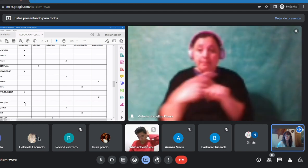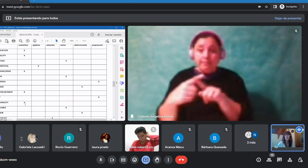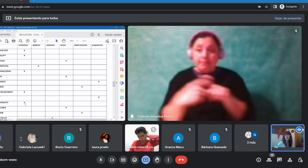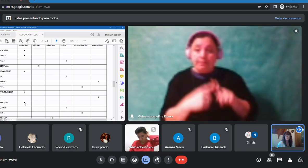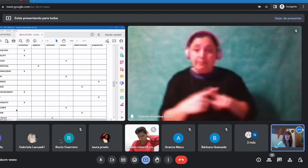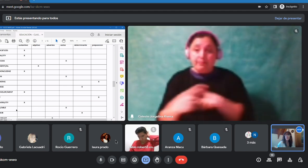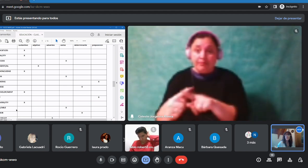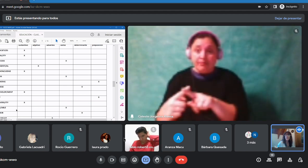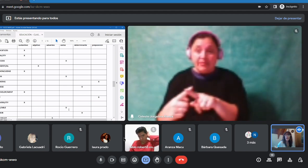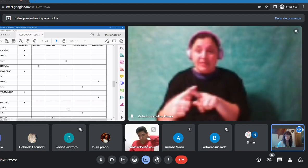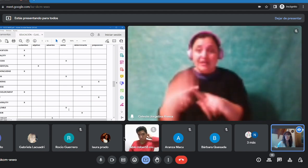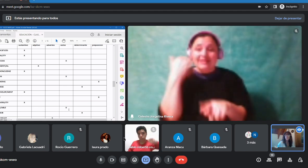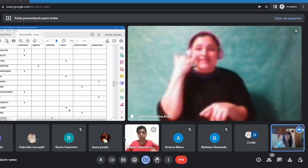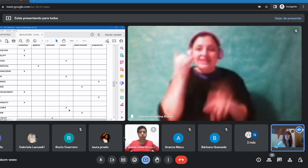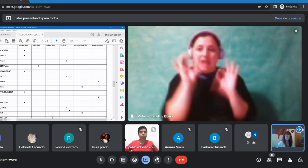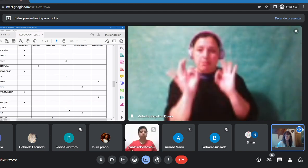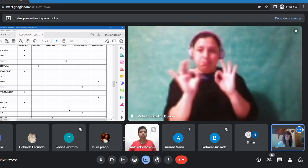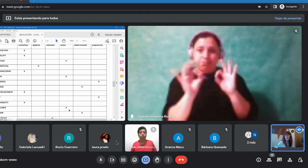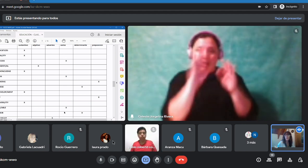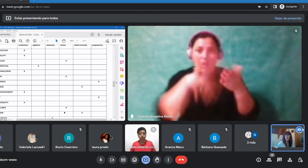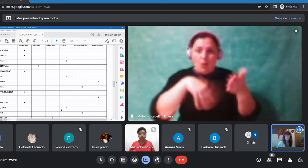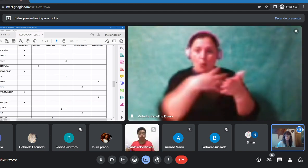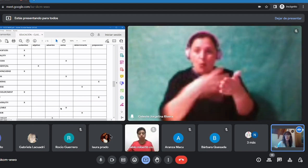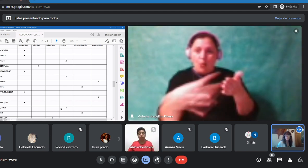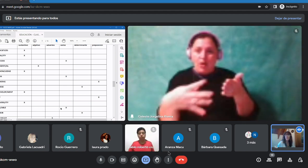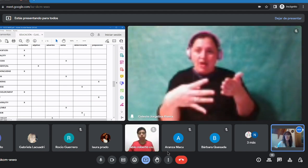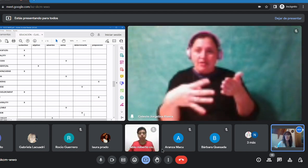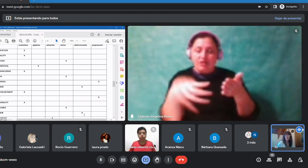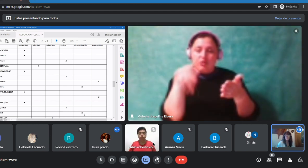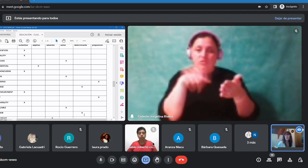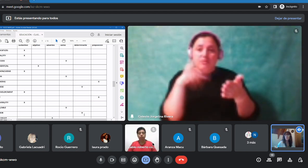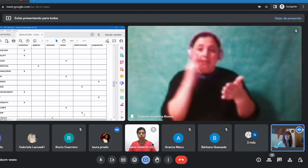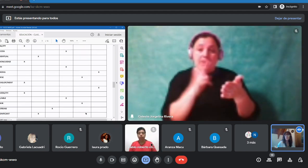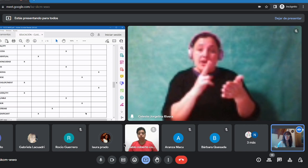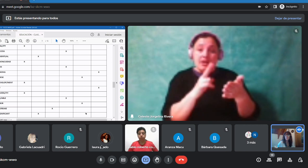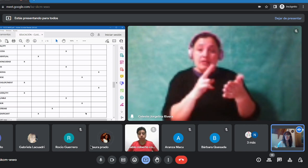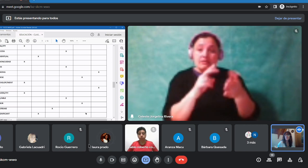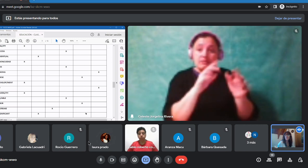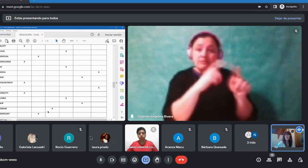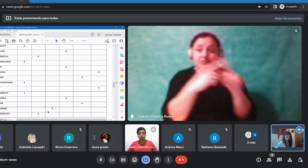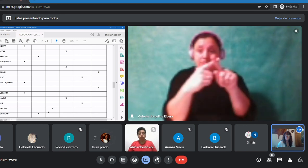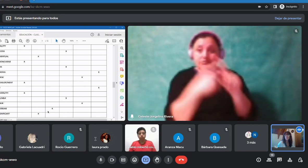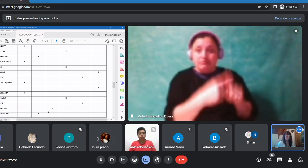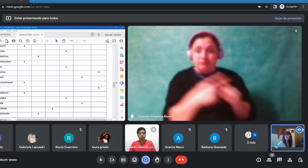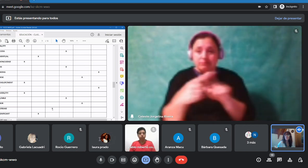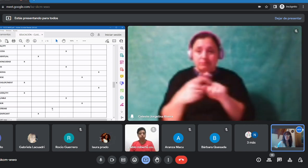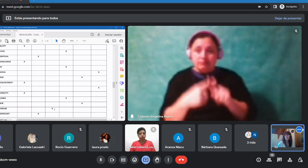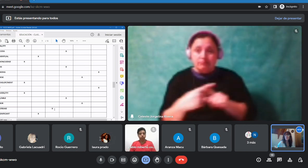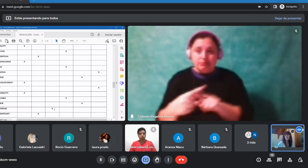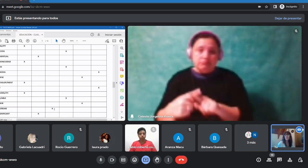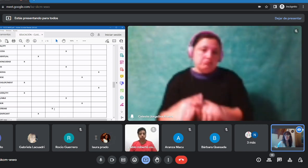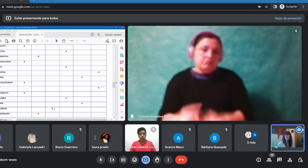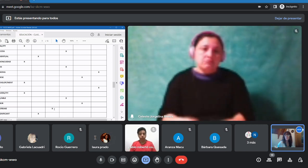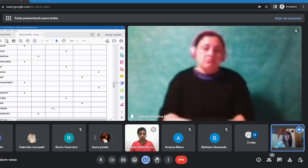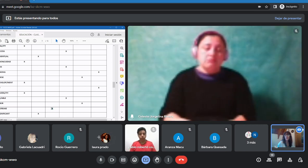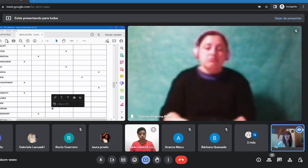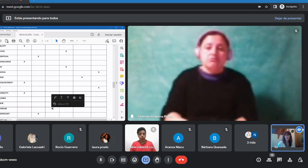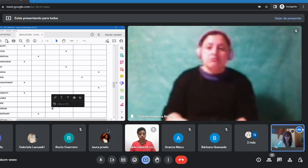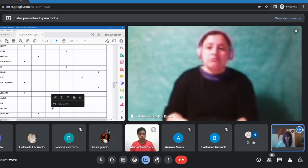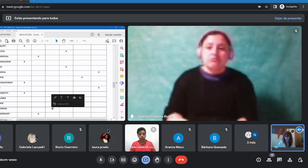sustantivo, enable como verbo, there como determinante, increase está